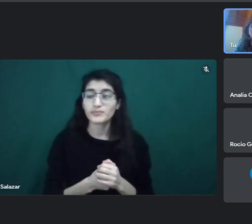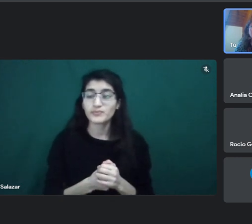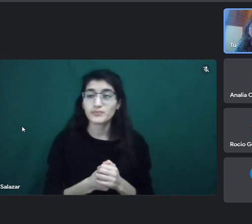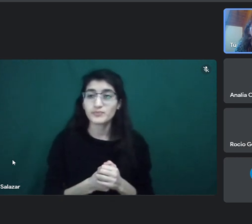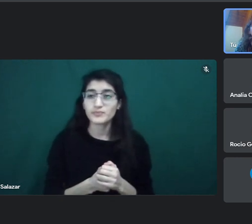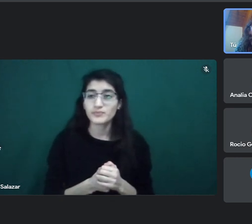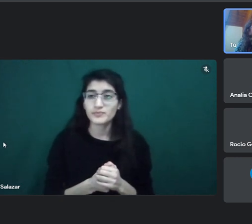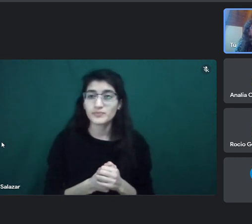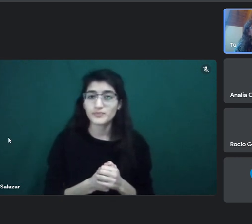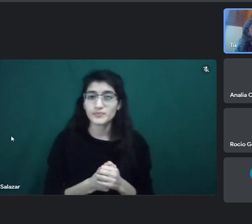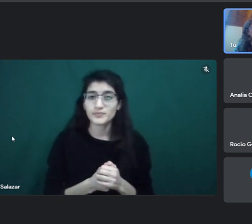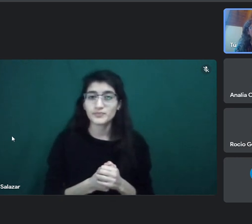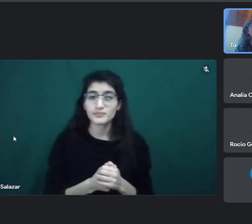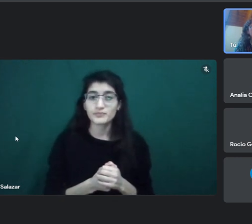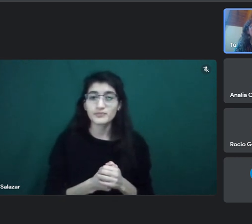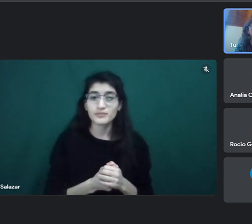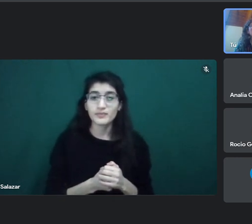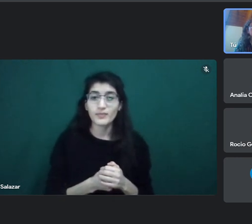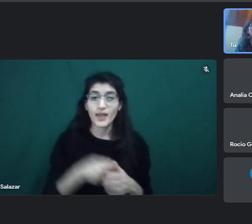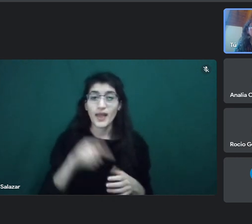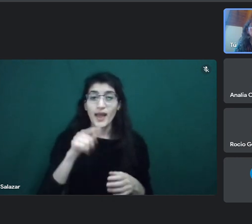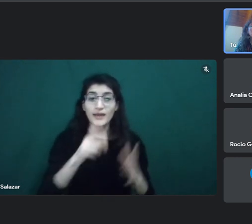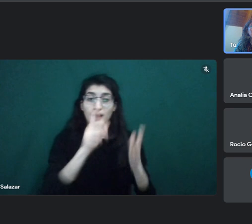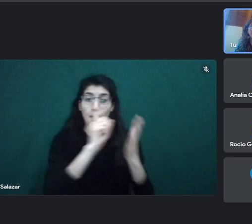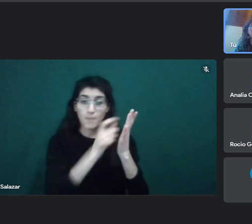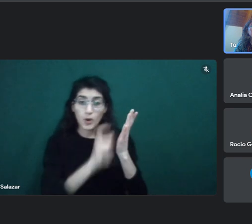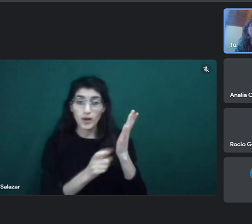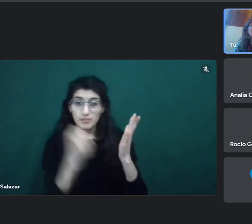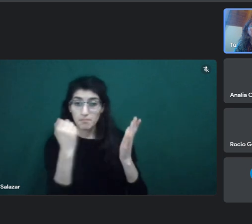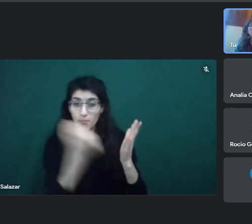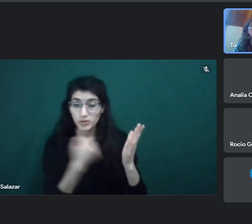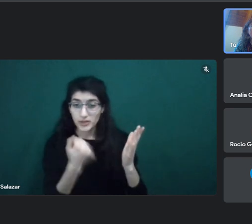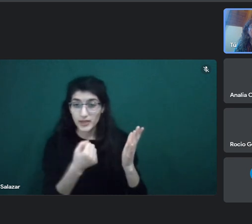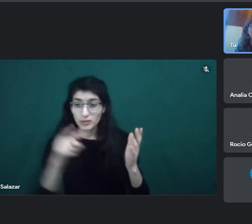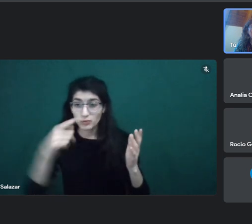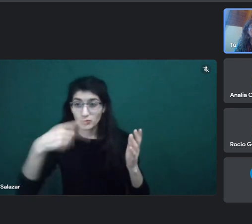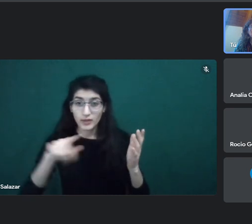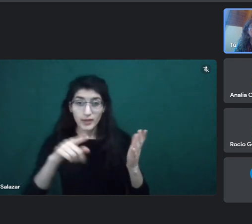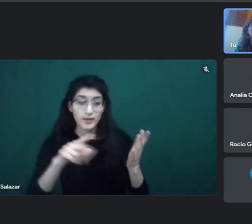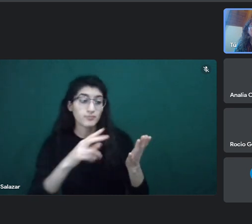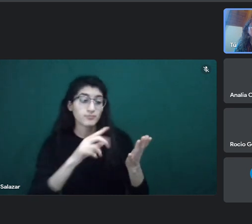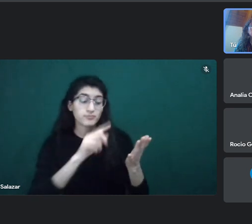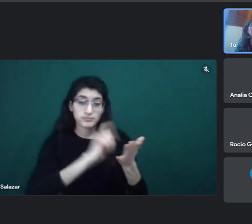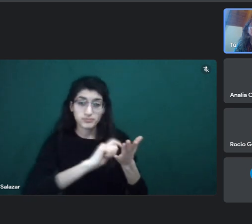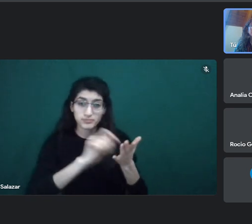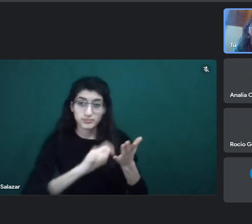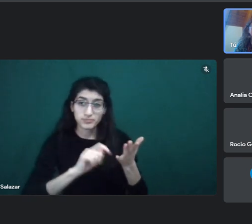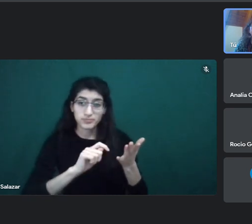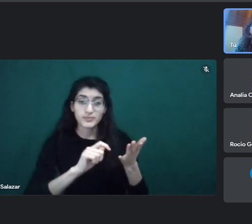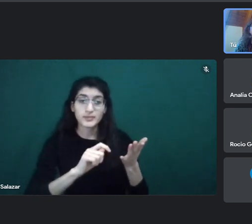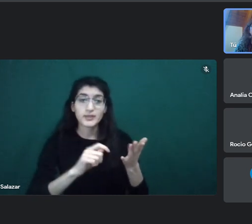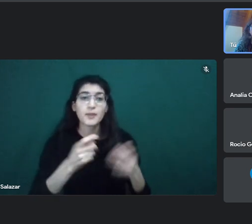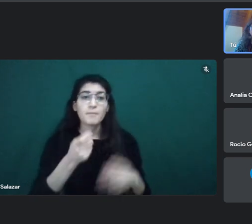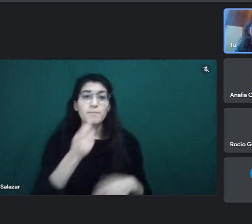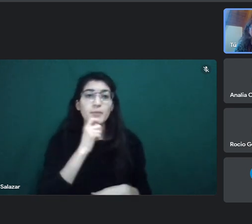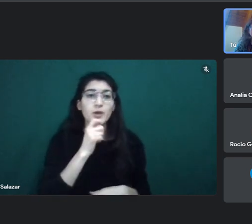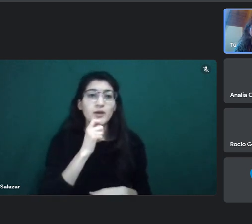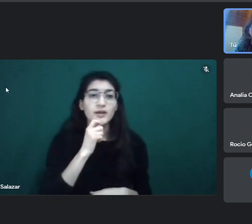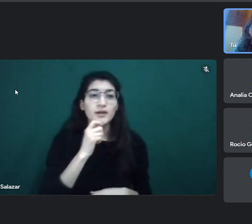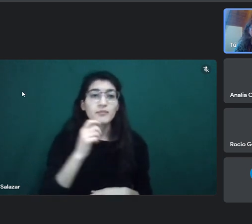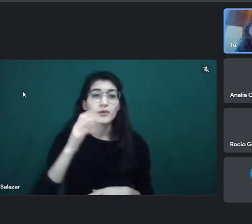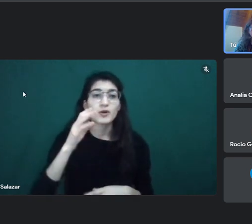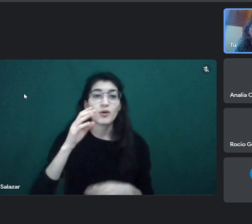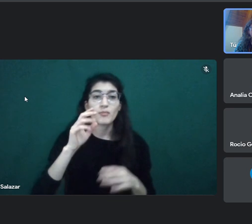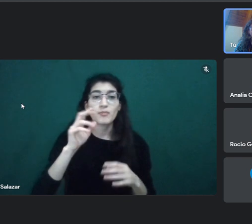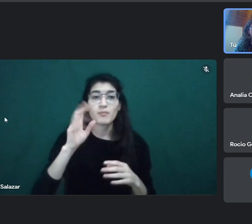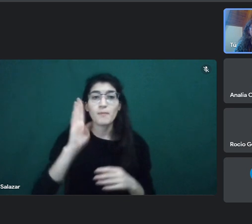Acá hay vocabulario importante que también tienen que ir incorporando. Por ejemplo, background. Background quiere decir antecedentes, ¿sí?